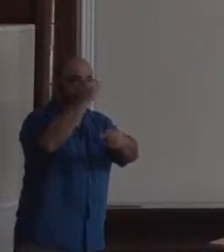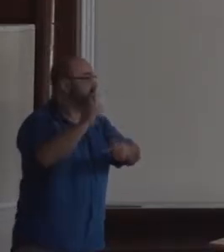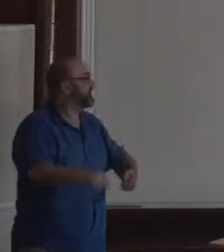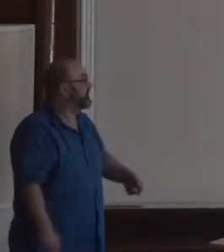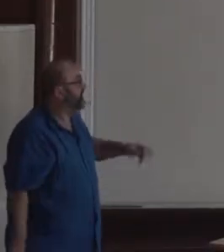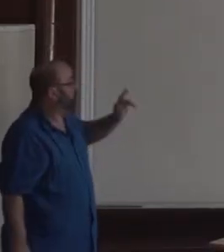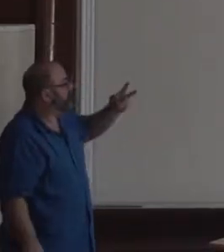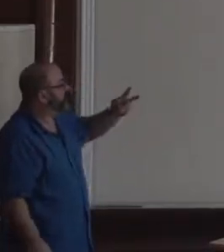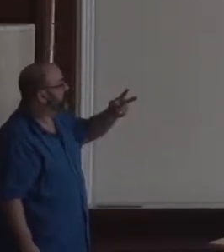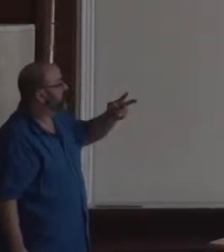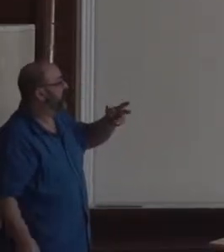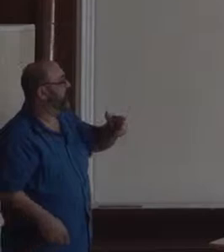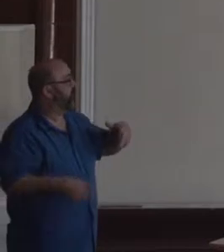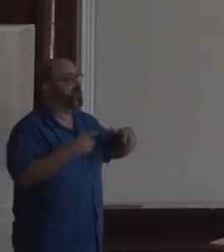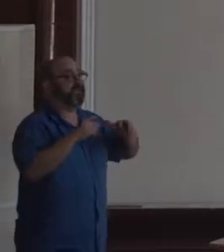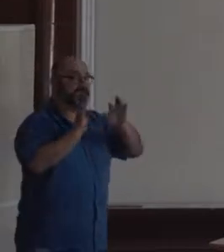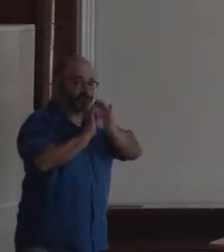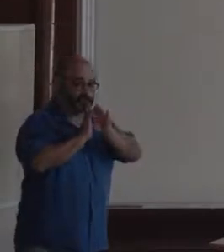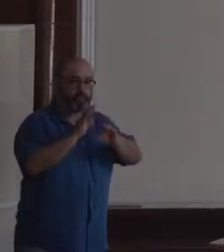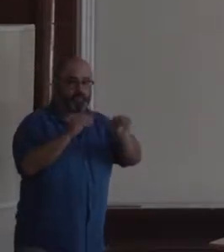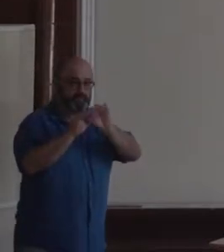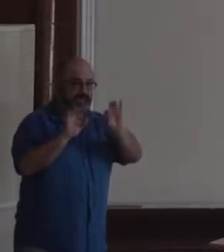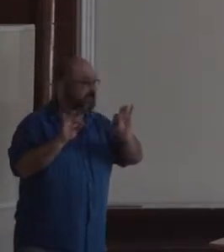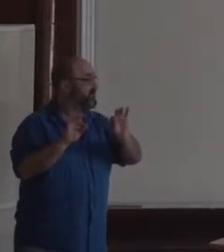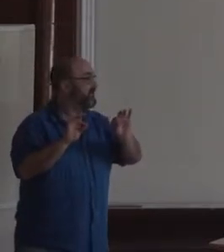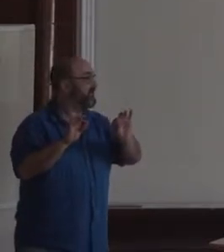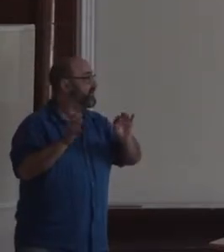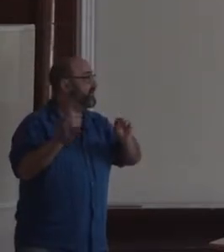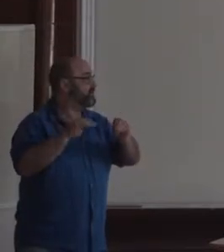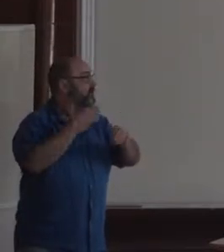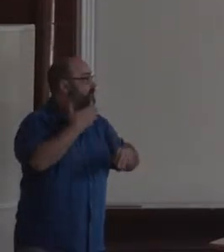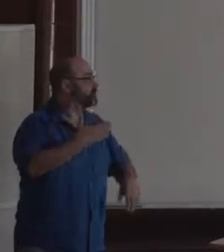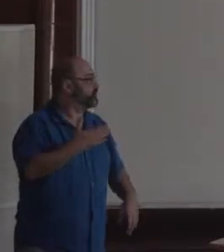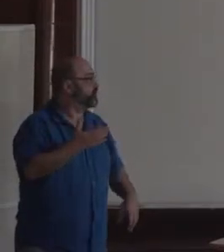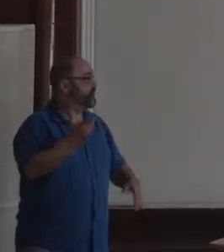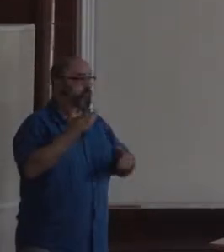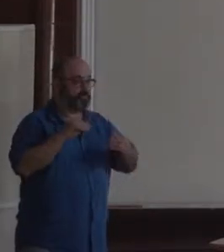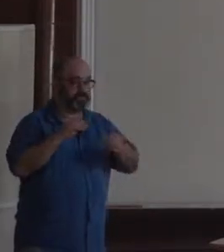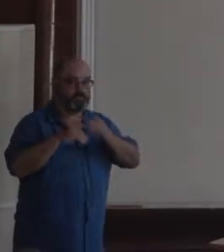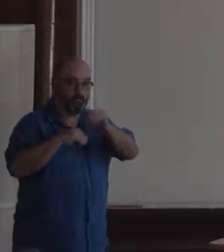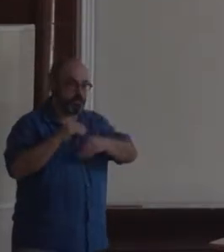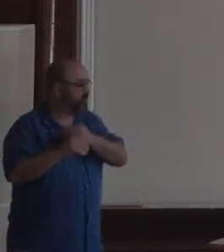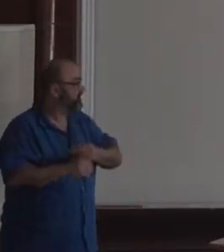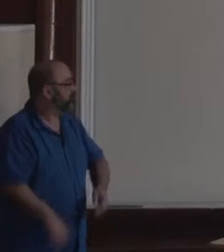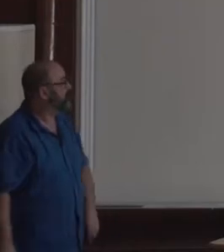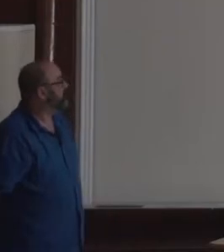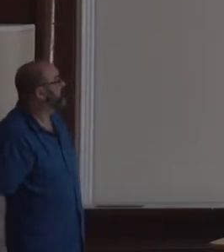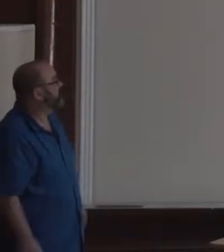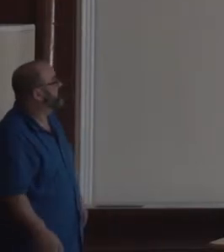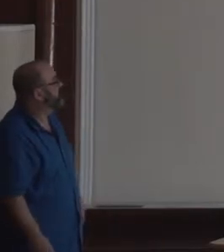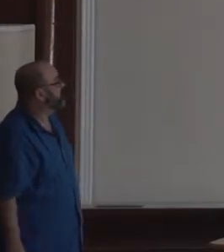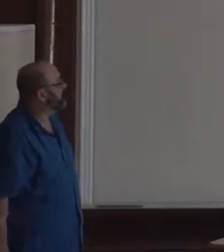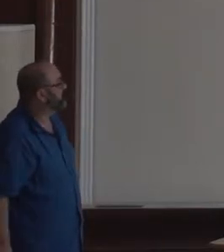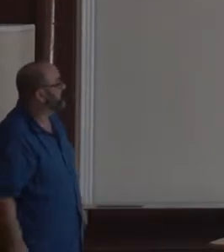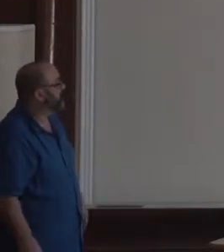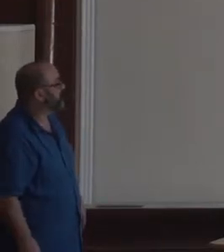qui va l'appeler deux fois une petite fonction. Une fois, elle ajoute bonjour. Une fois, elle ajoute le monde. Et si